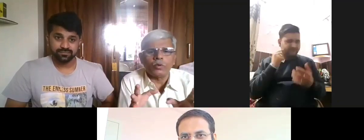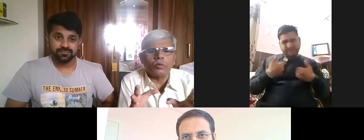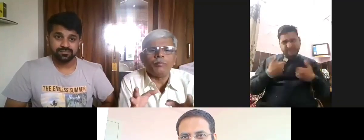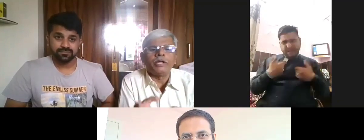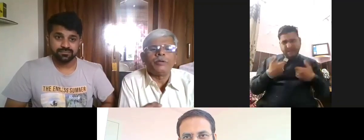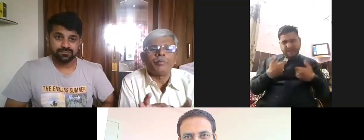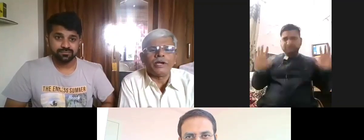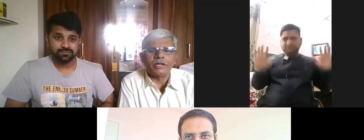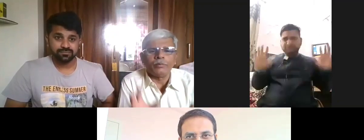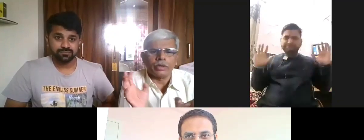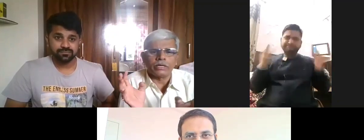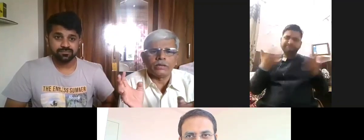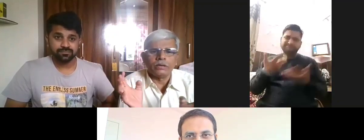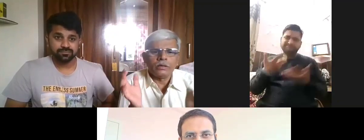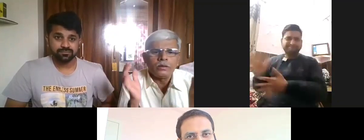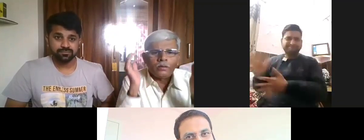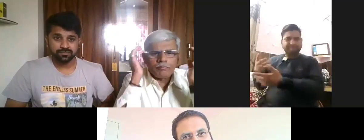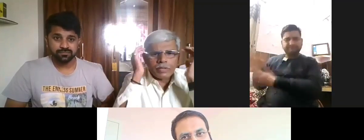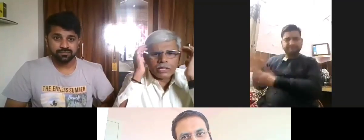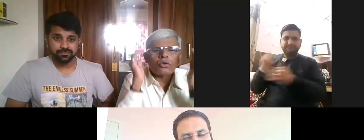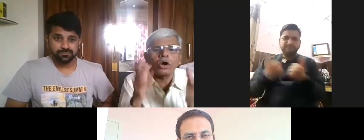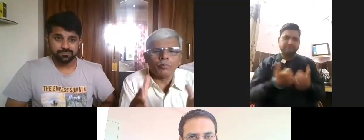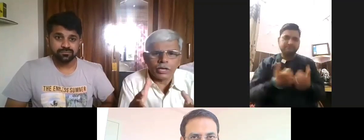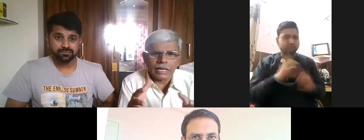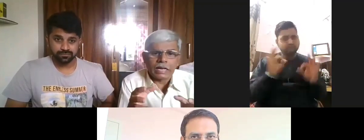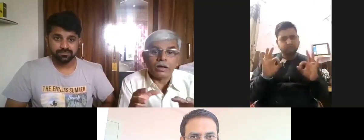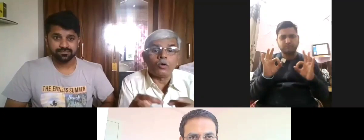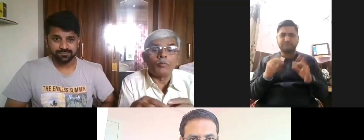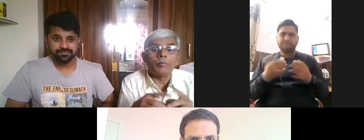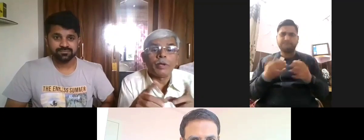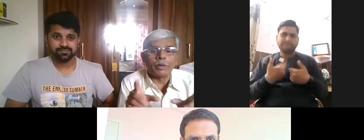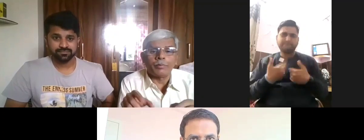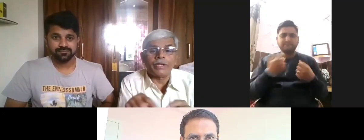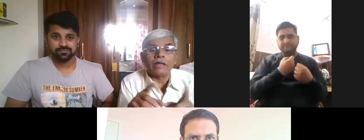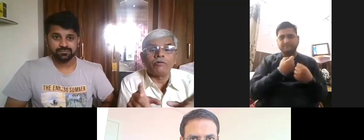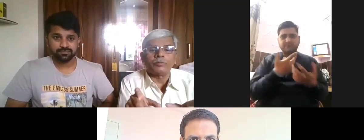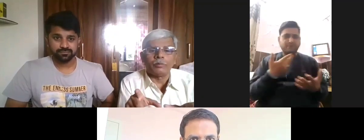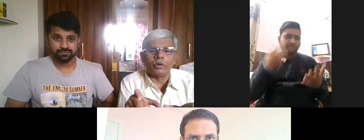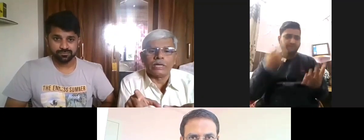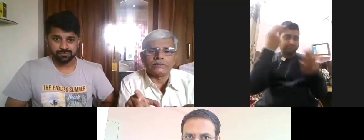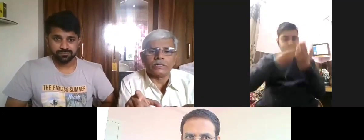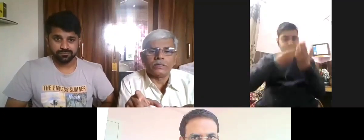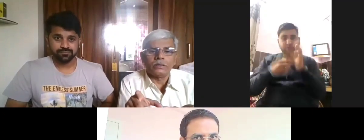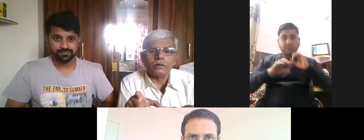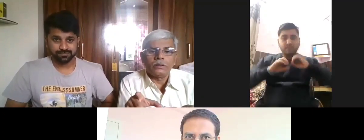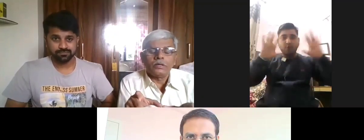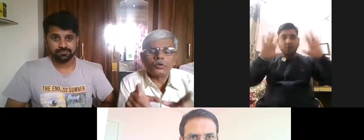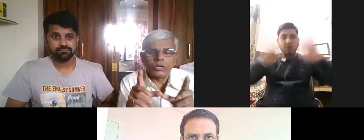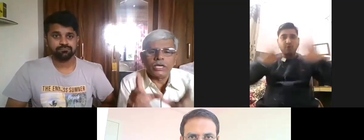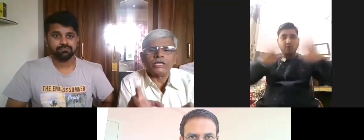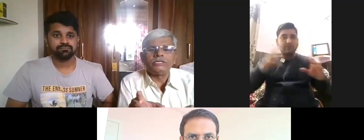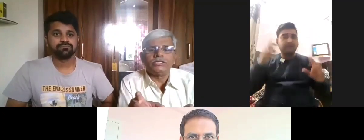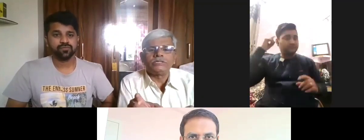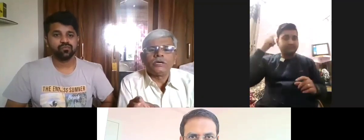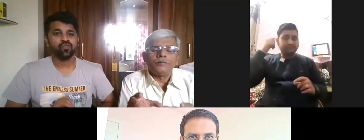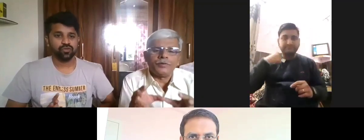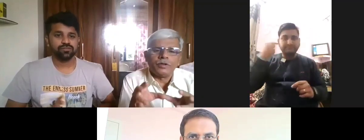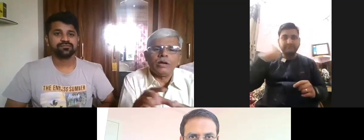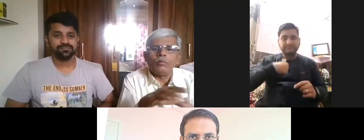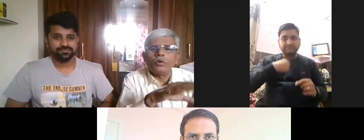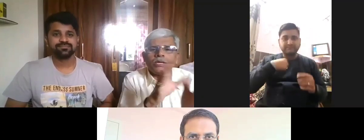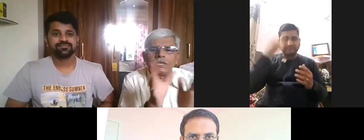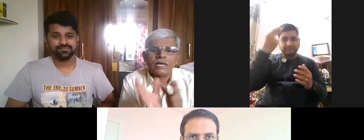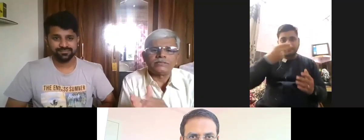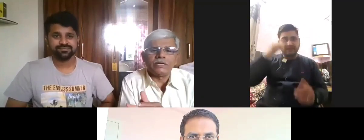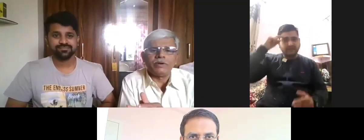ना सुन पाऊं, मेरी पेंटिंग बोलेगी, मेरा थॉट बोलेगा, और भी पेपर पे कैनवास पे बोलेगा सर। तो ये चीज जब